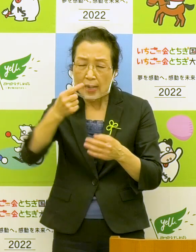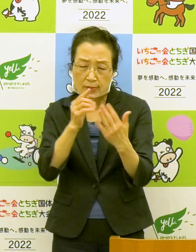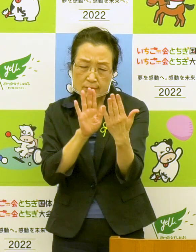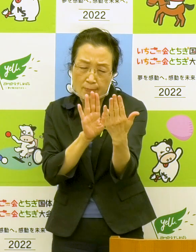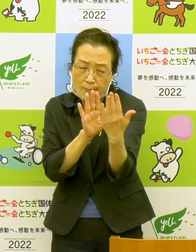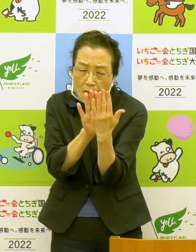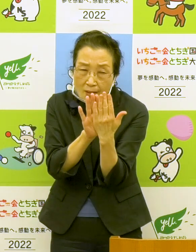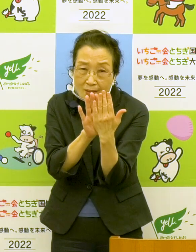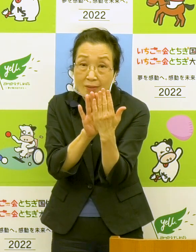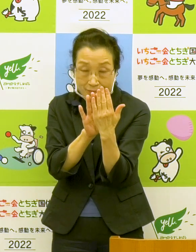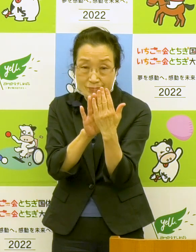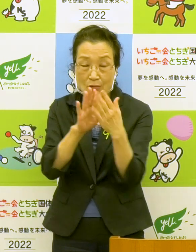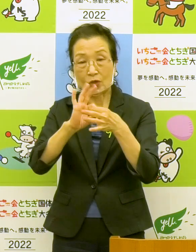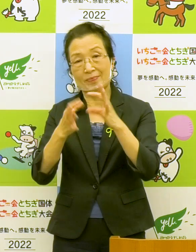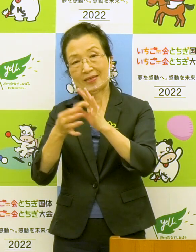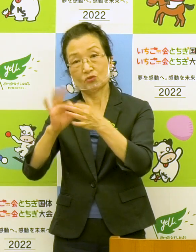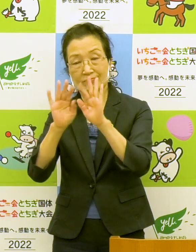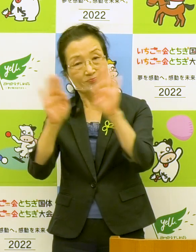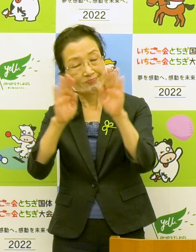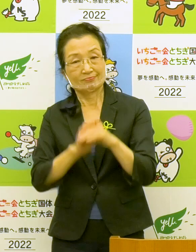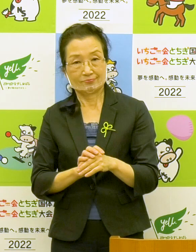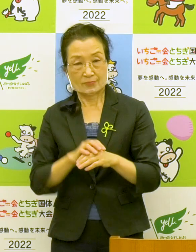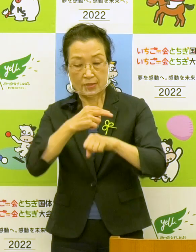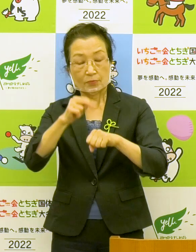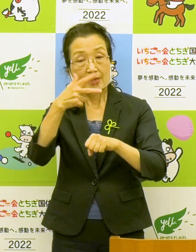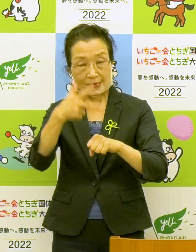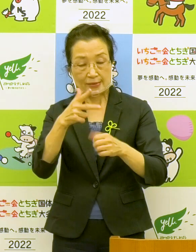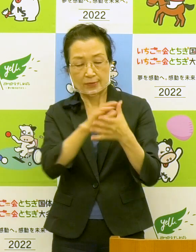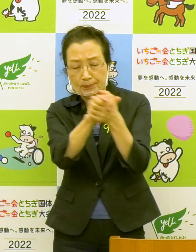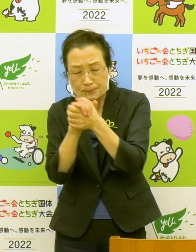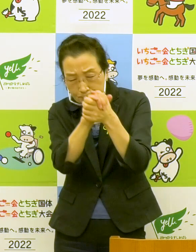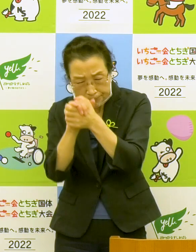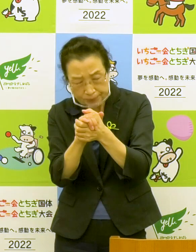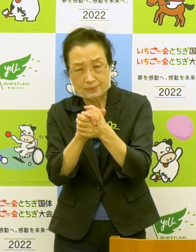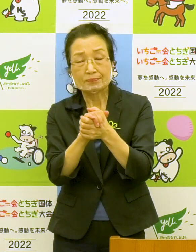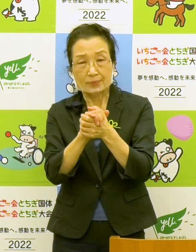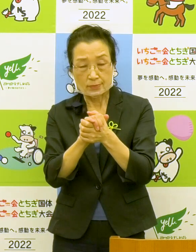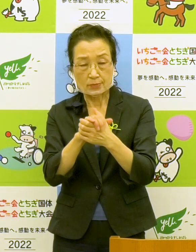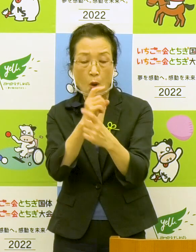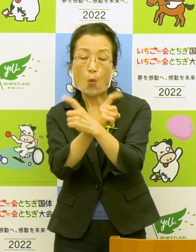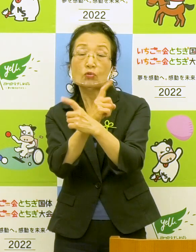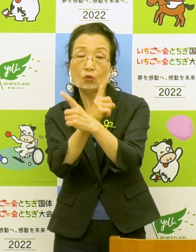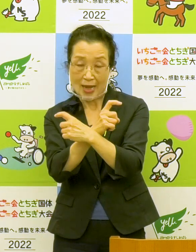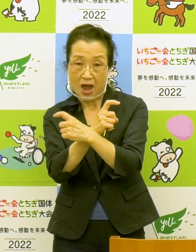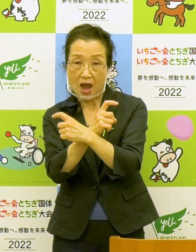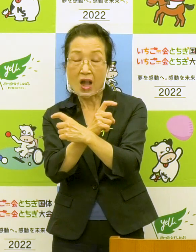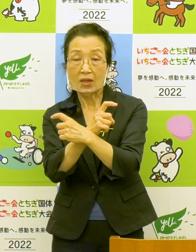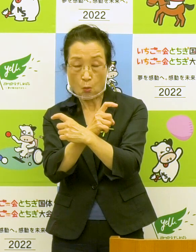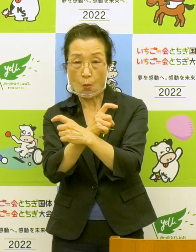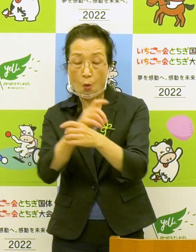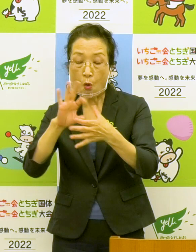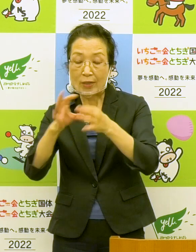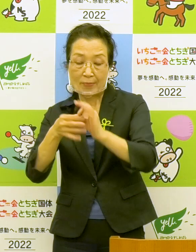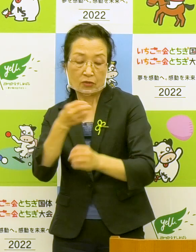ました。本市では友好姉妹都市として関係の深いオーストリア共和国オリンピ